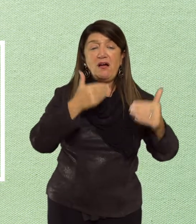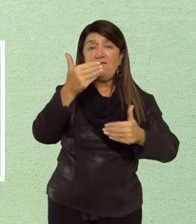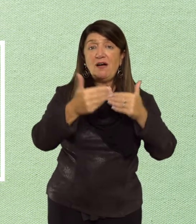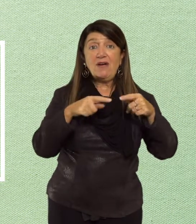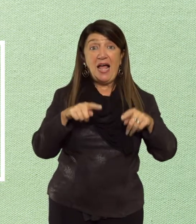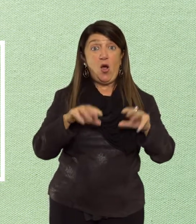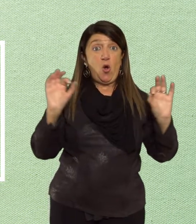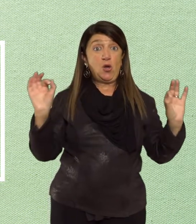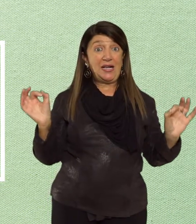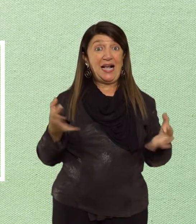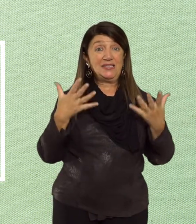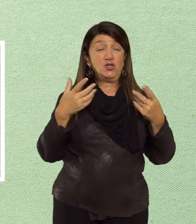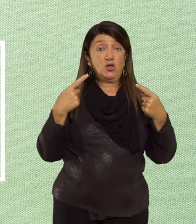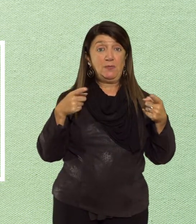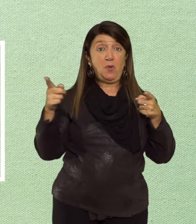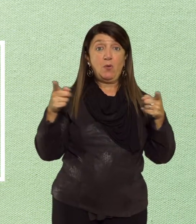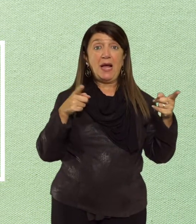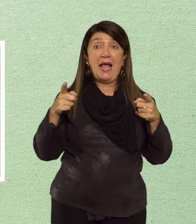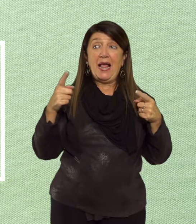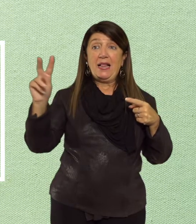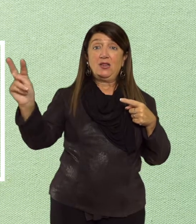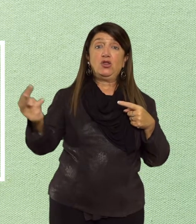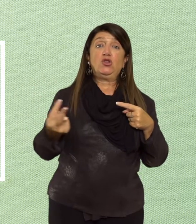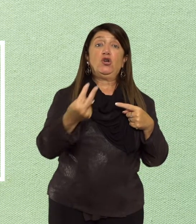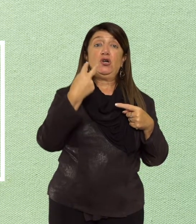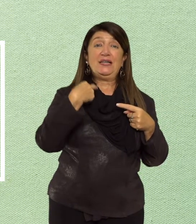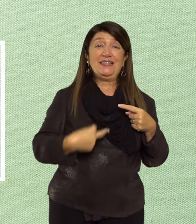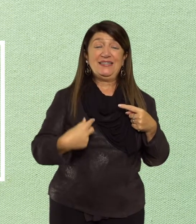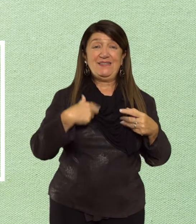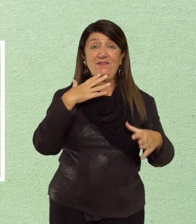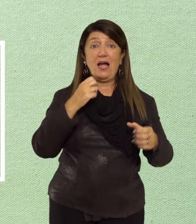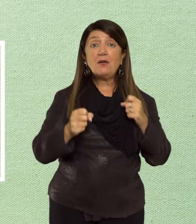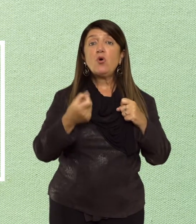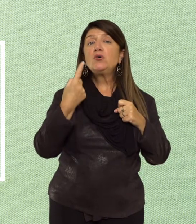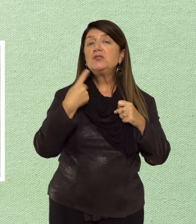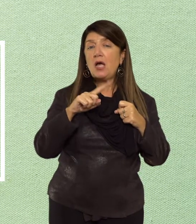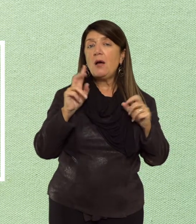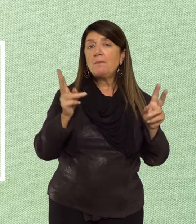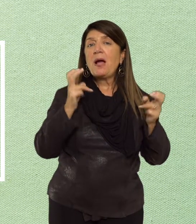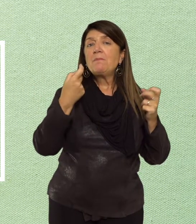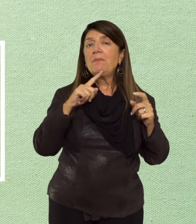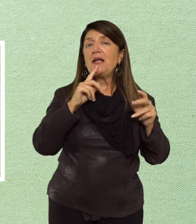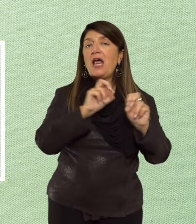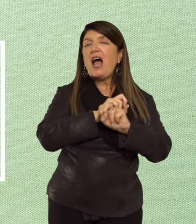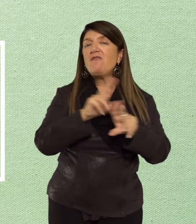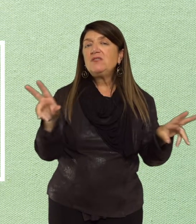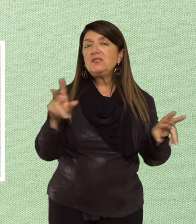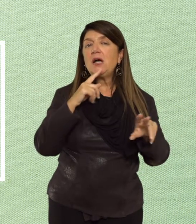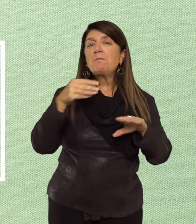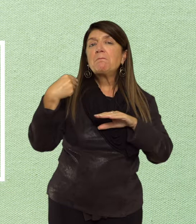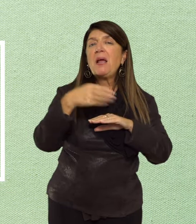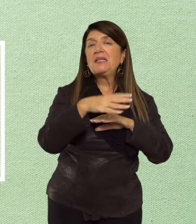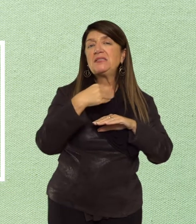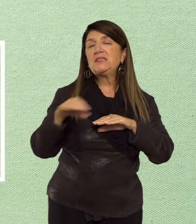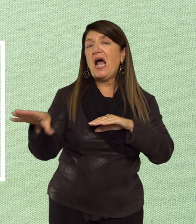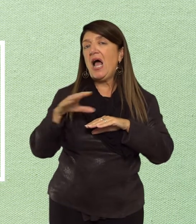di questa, tra virgolette, notorietà, di questo fatto di avere i riflettori più puntati per cercare di mandare dei messaggi importanti un po' a